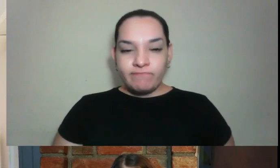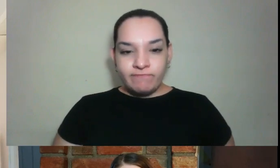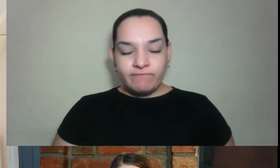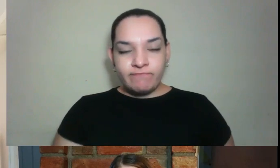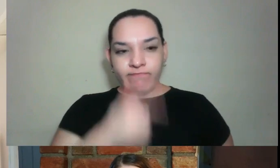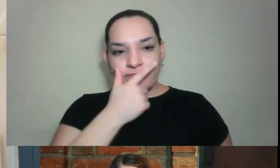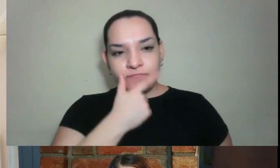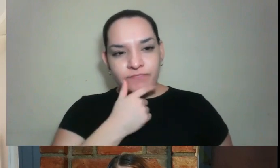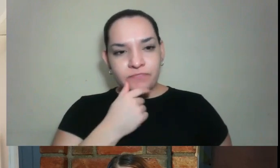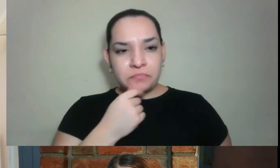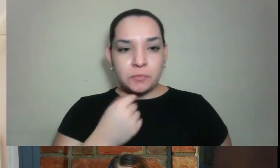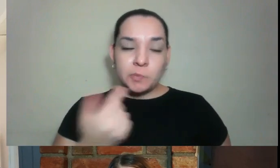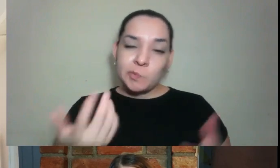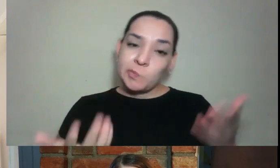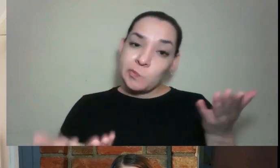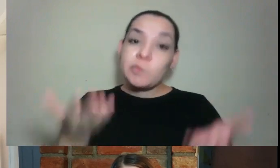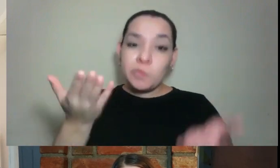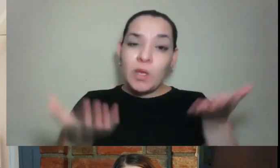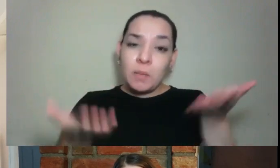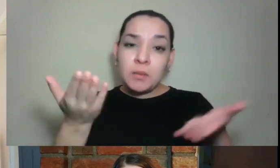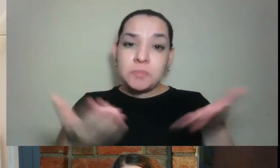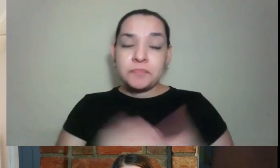Sí,